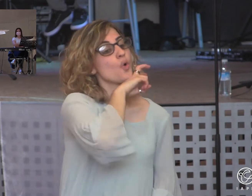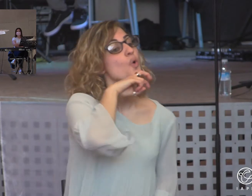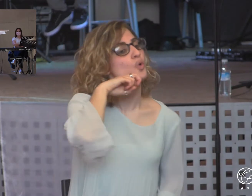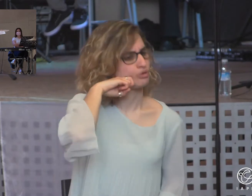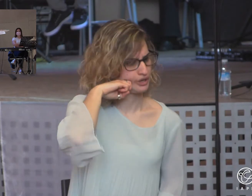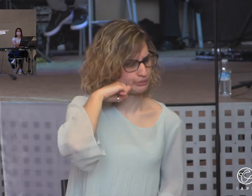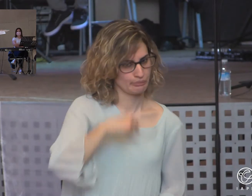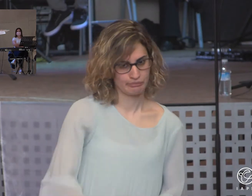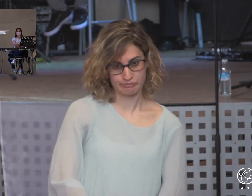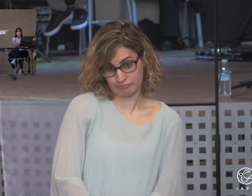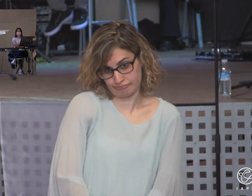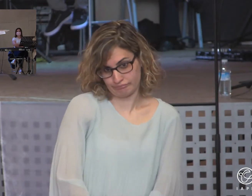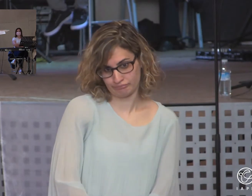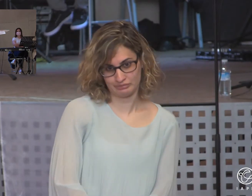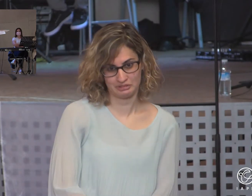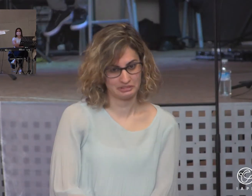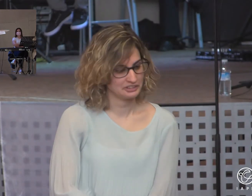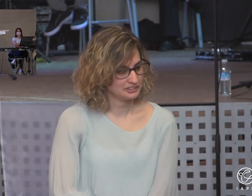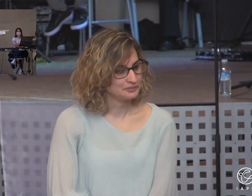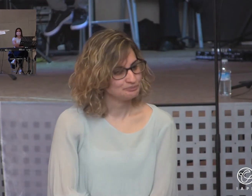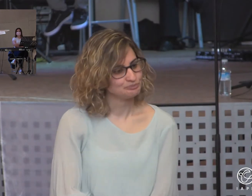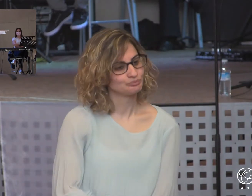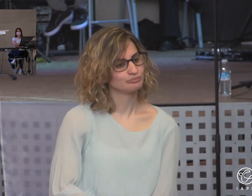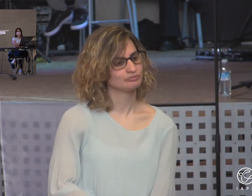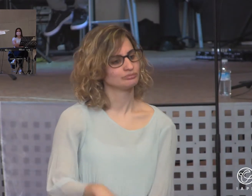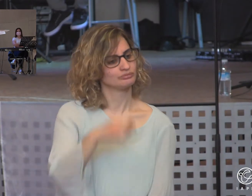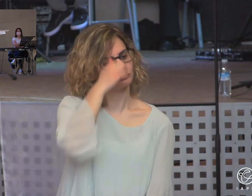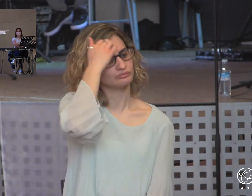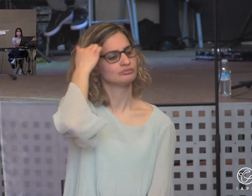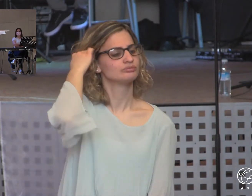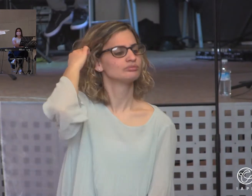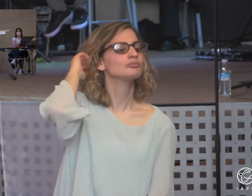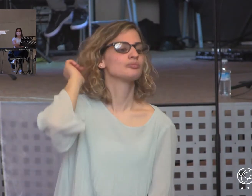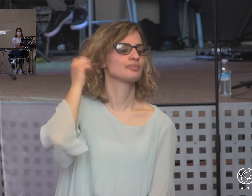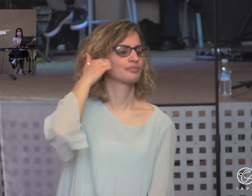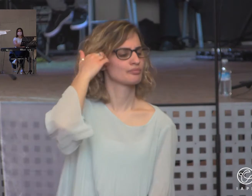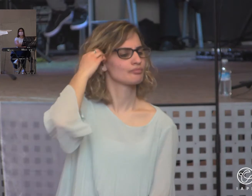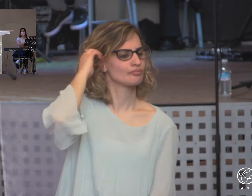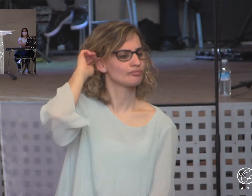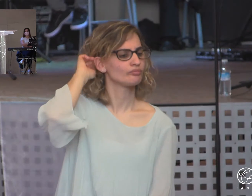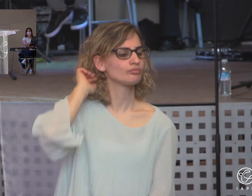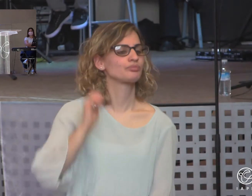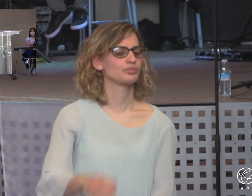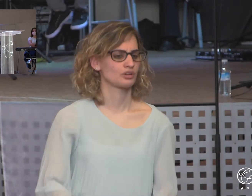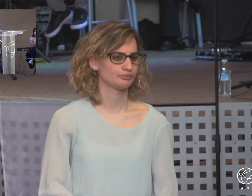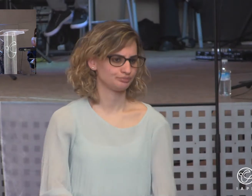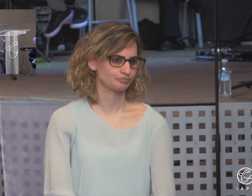fiel de cómo fue. Muy bien, ¿qué significa la